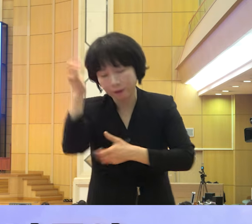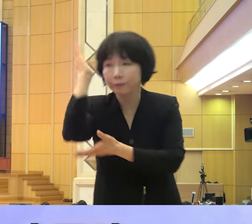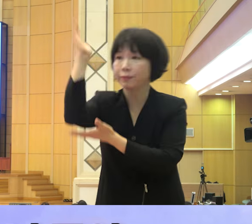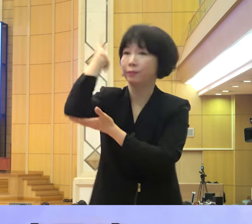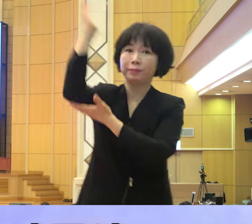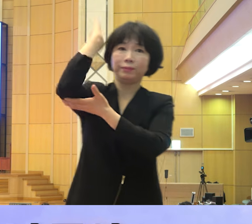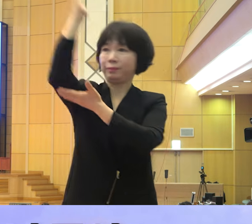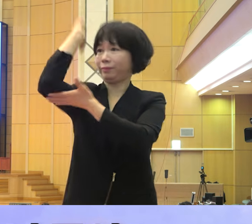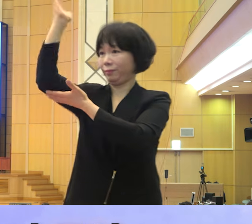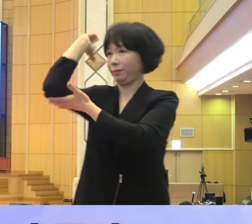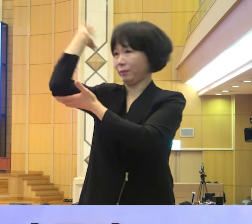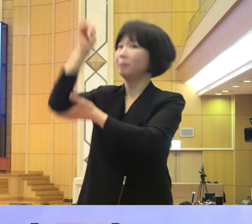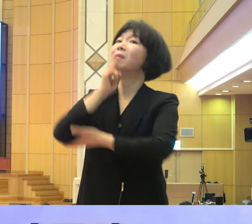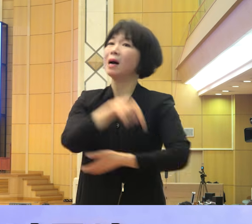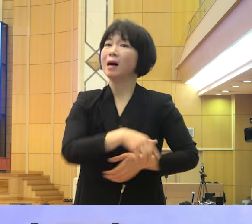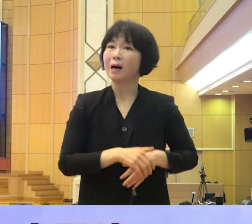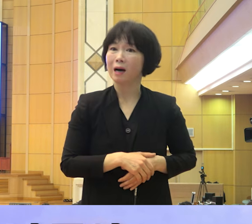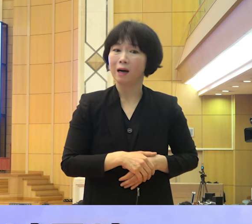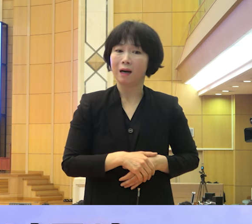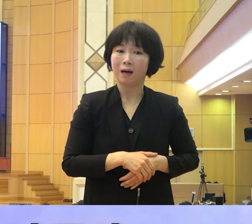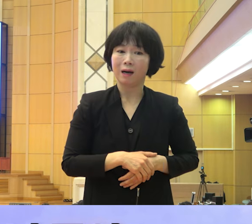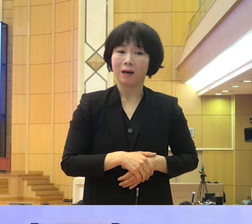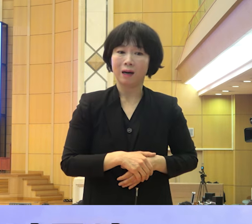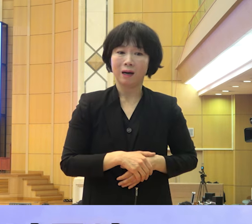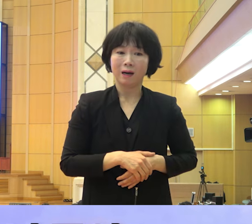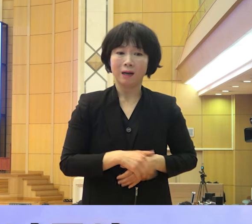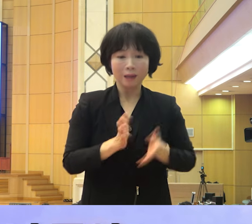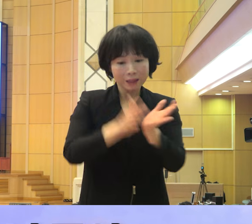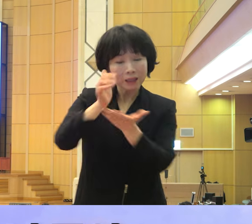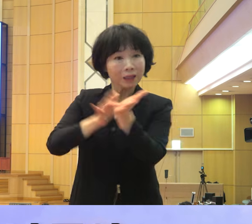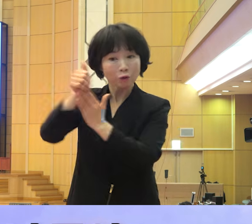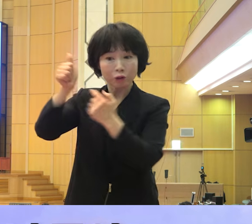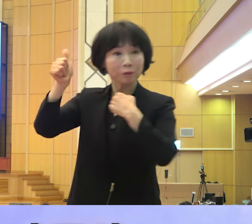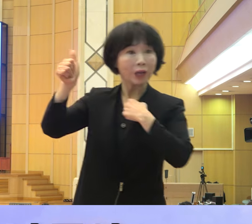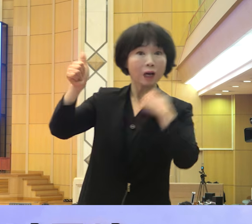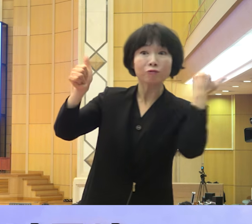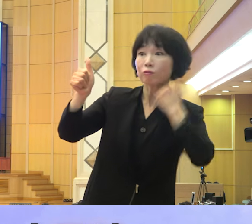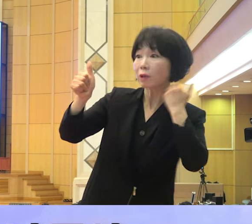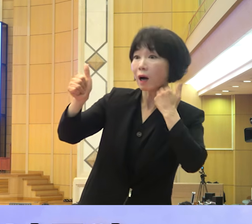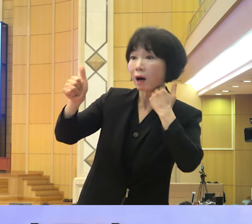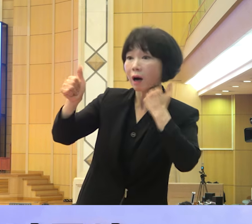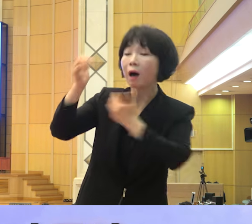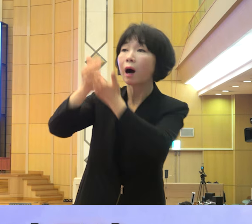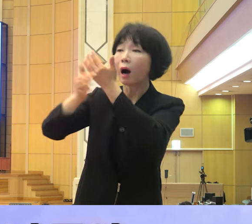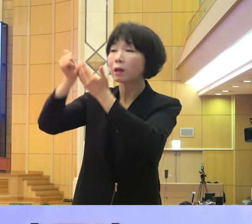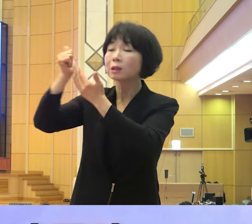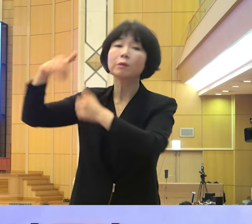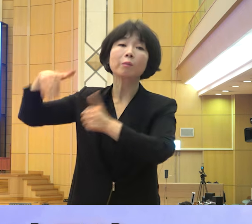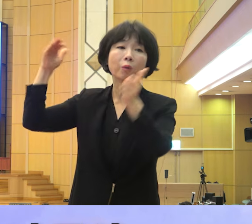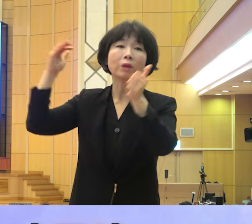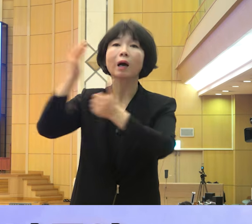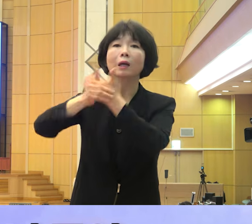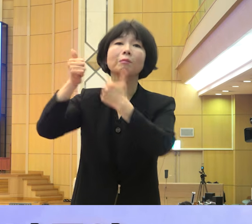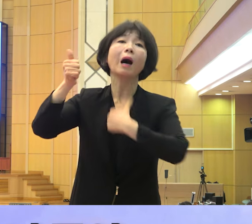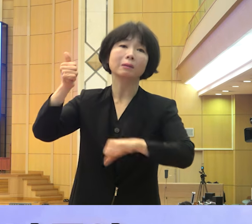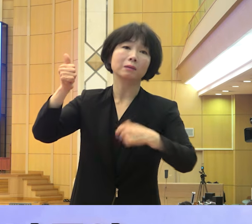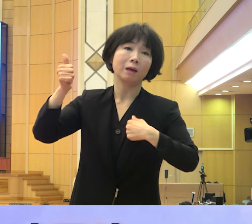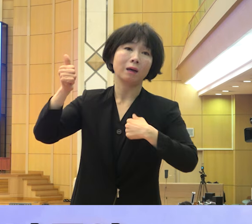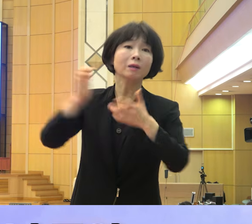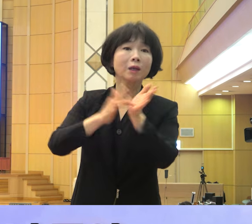내가 나를 증거한다는 말은 내가 바로 하나님이 보낸 하나님의 아들이야, 내가 그리스도야, 내가